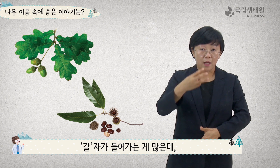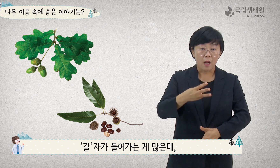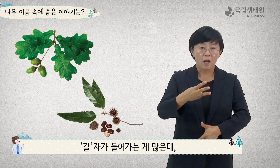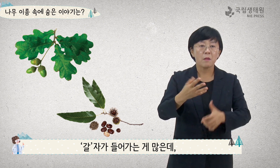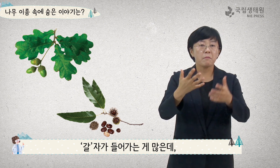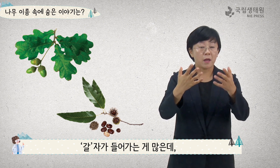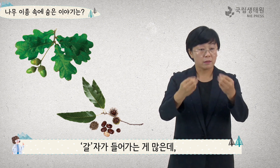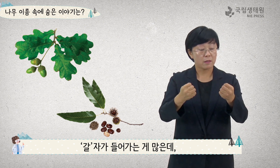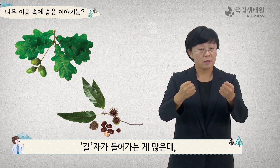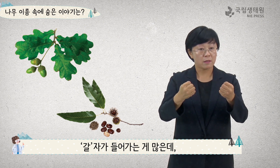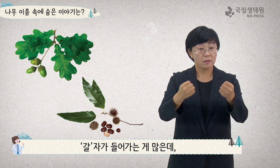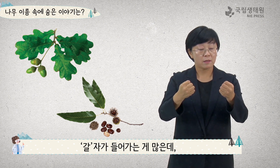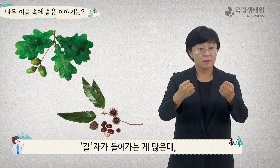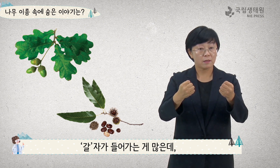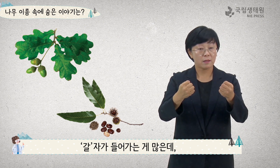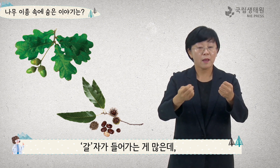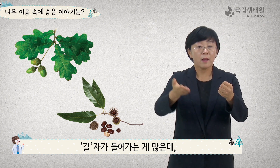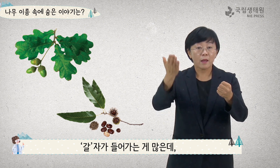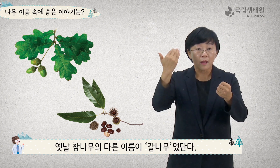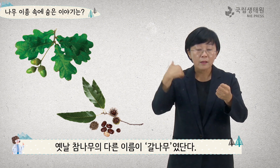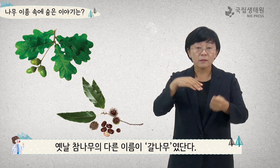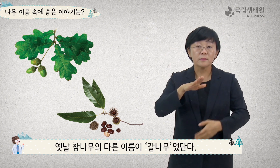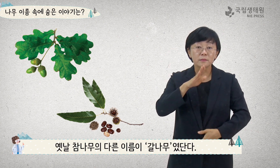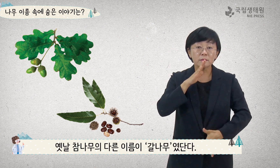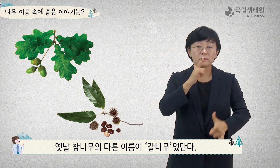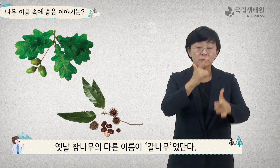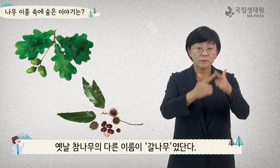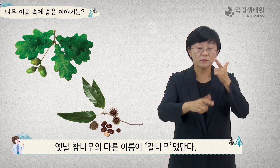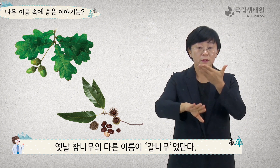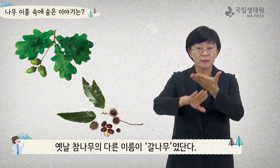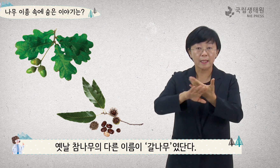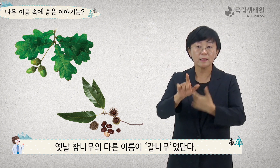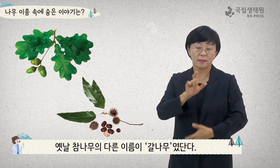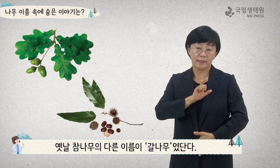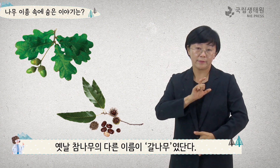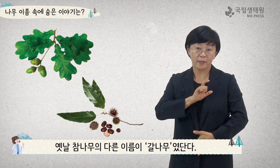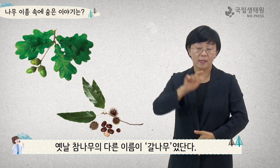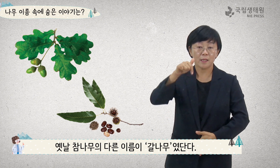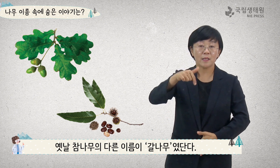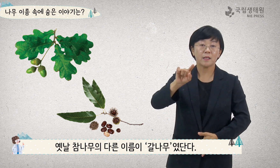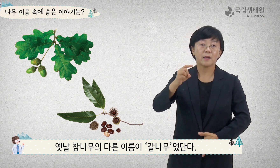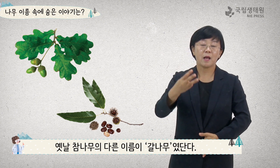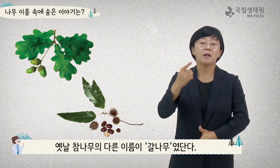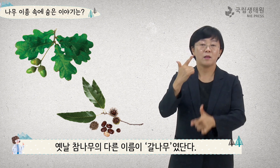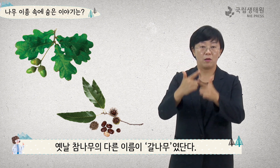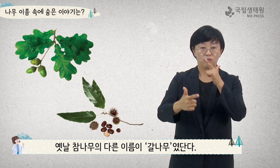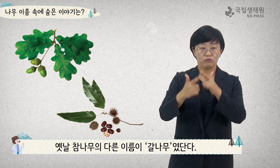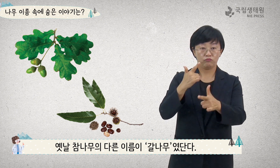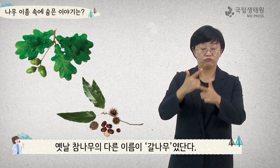갈자가 들어가는 게 많은데 옛날 참나무의 다른 이름이 갈나무였단다.